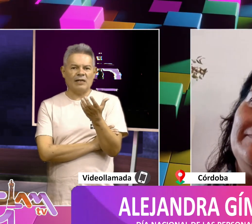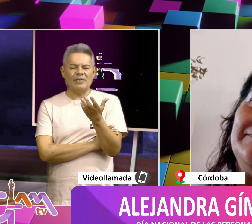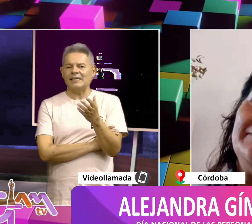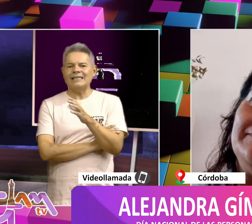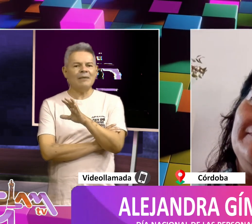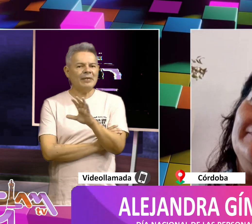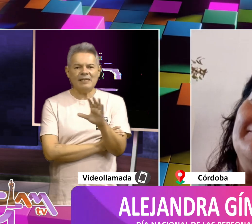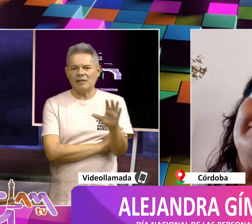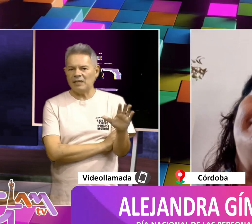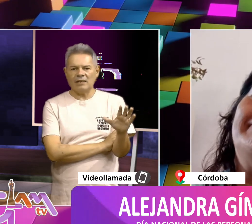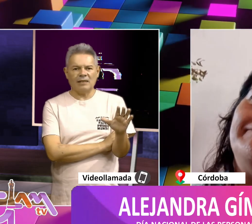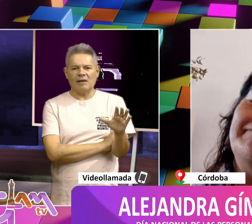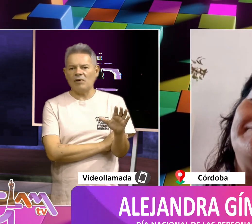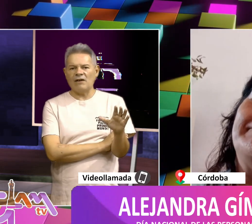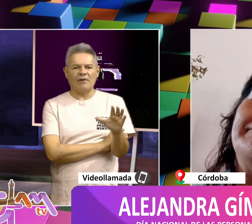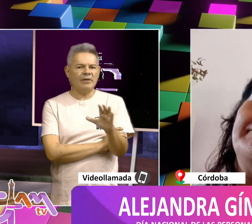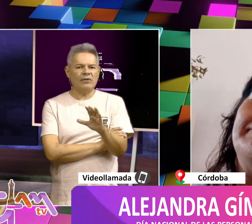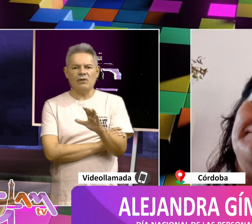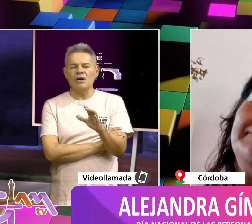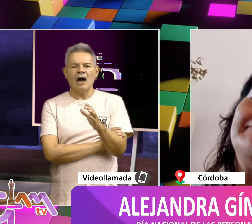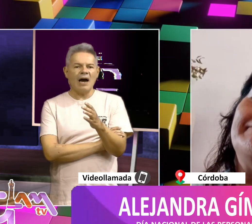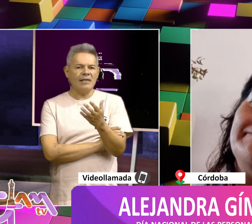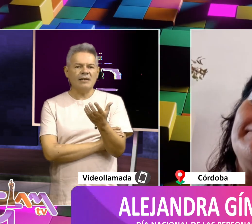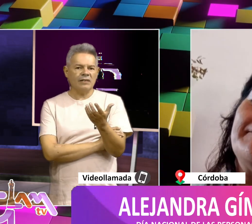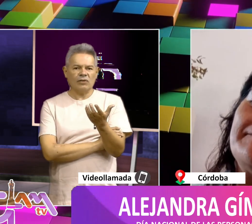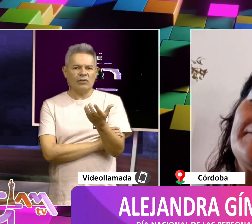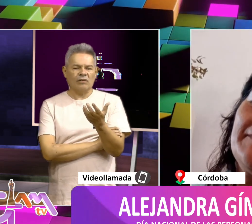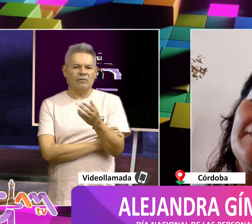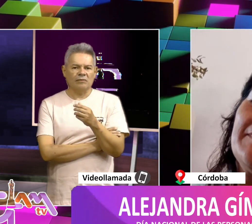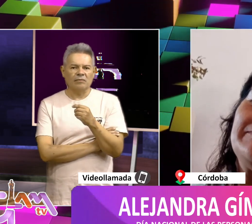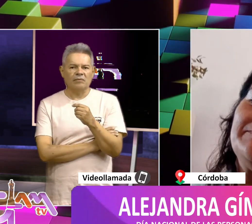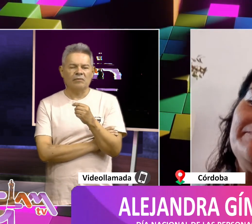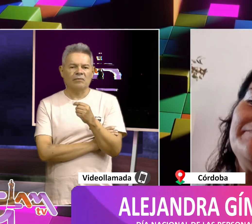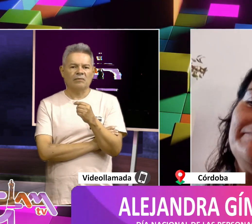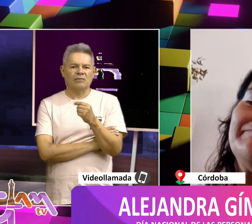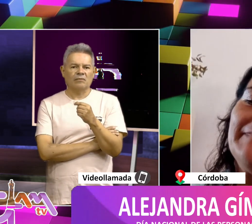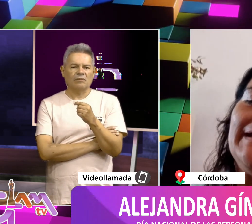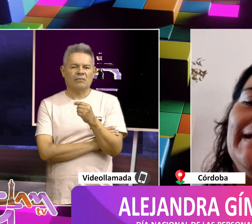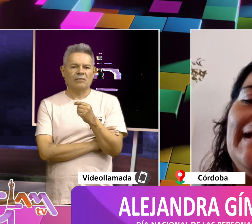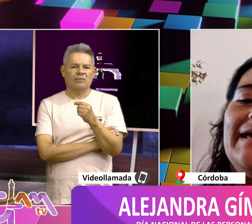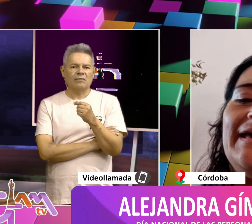hablar lengua de señas, independientemente que tengamos en la familia o no alguien que es sordo.